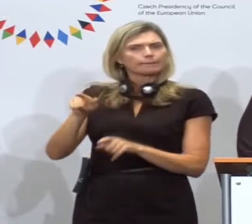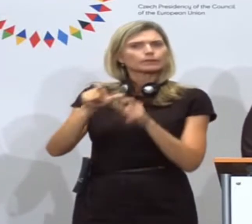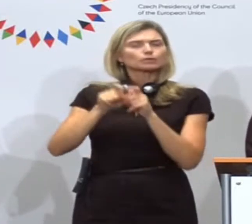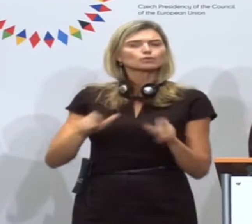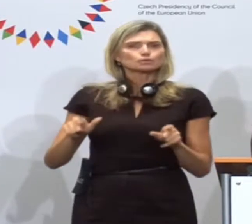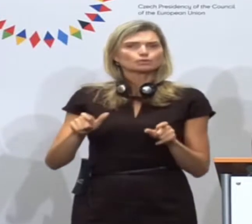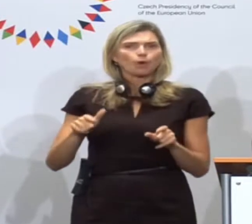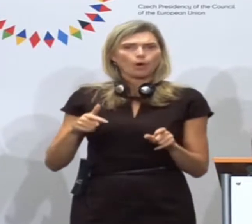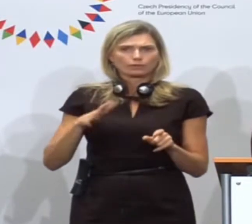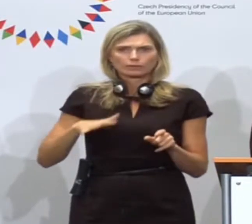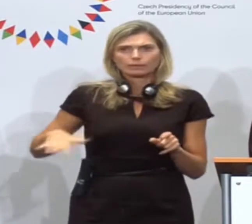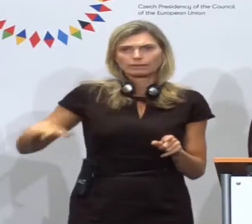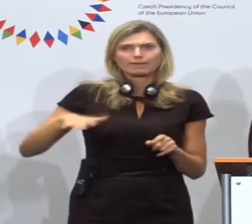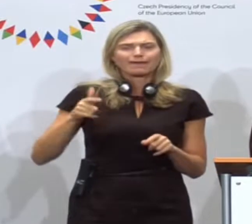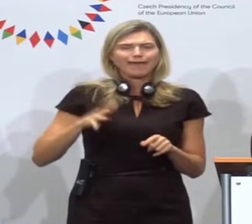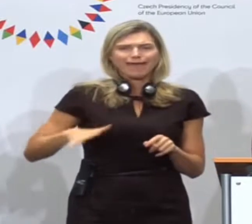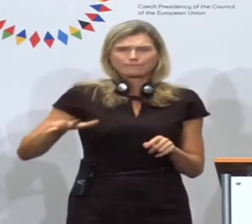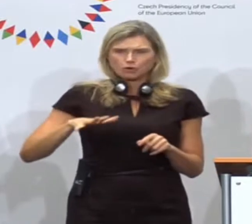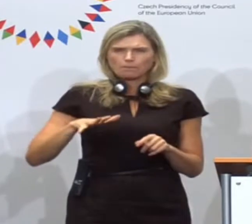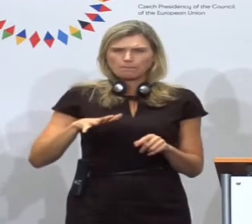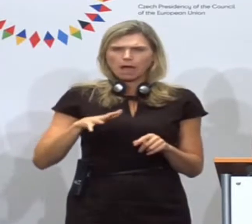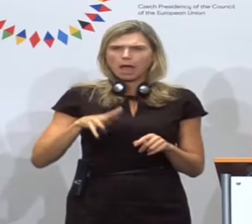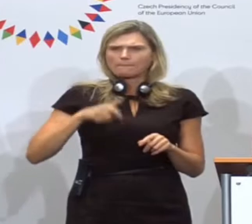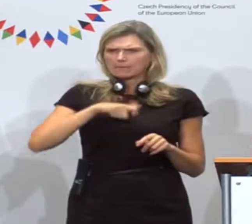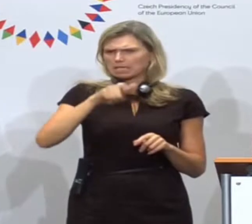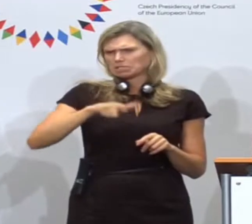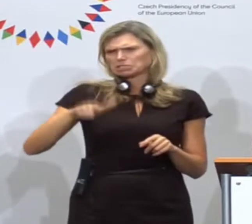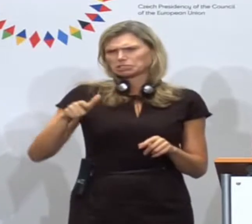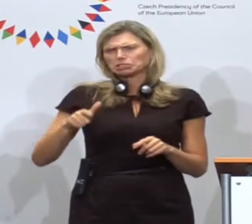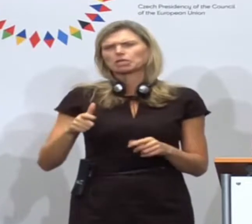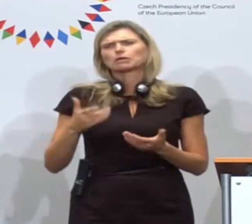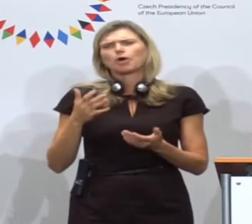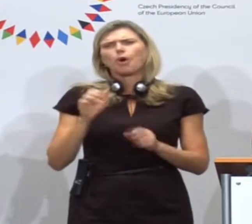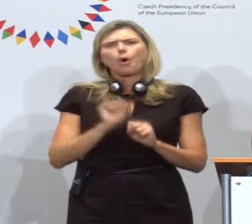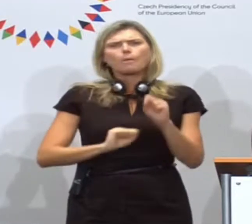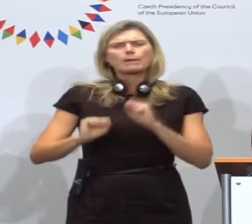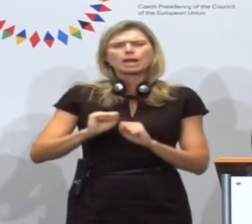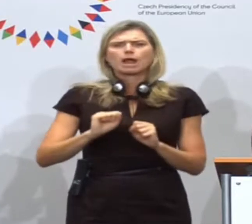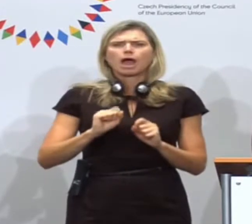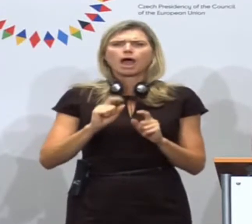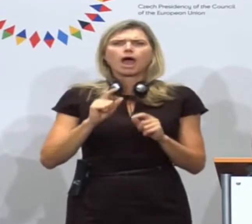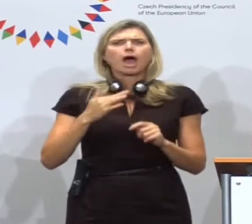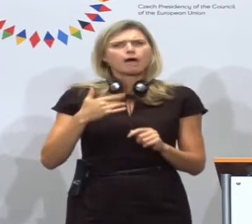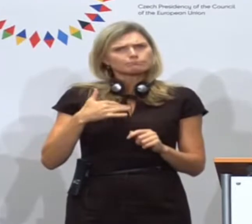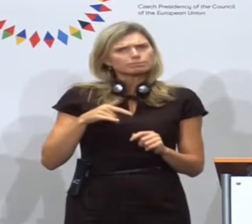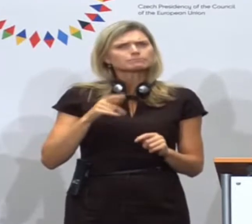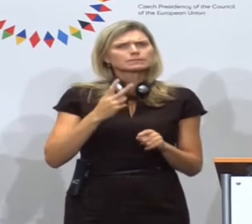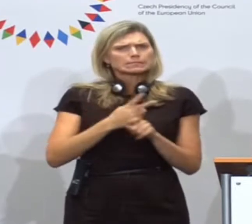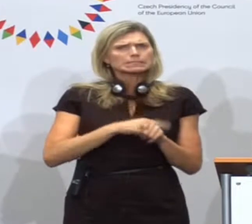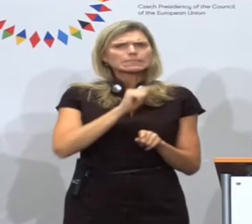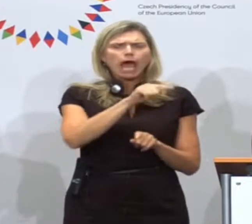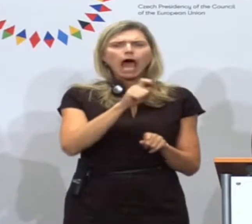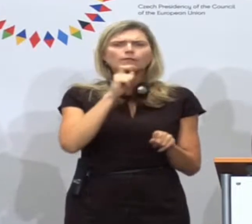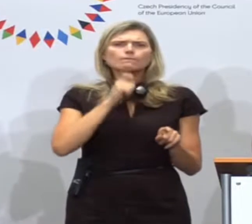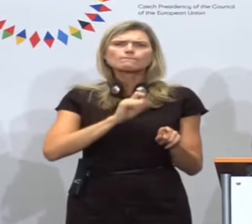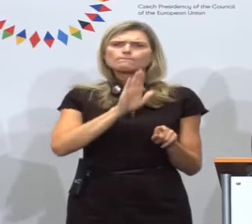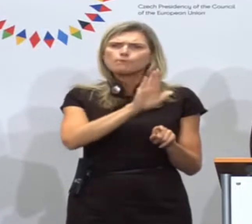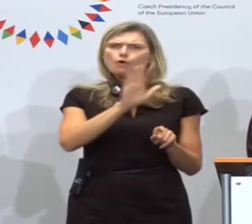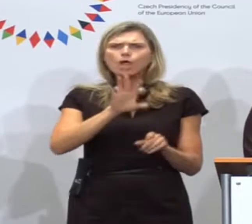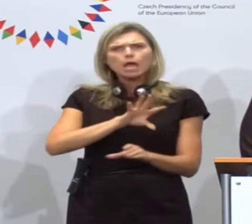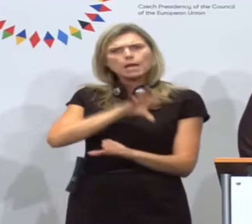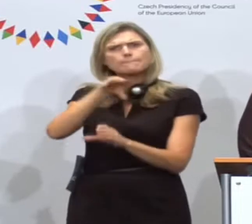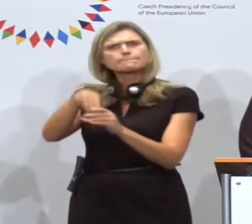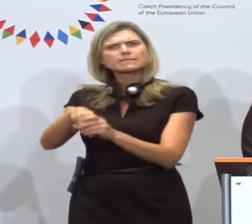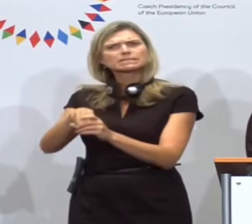nás, evropských ministrů obrany, v této oblasti působíme v různých výcvikových misích, takže i toto